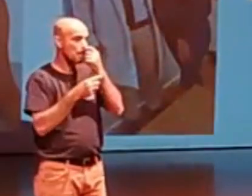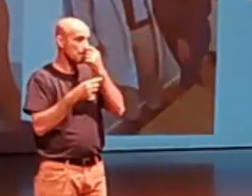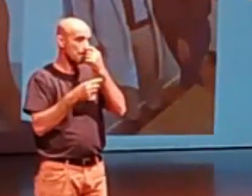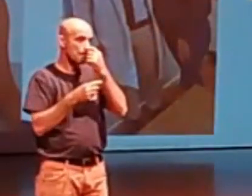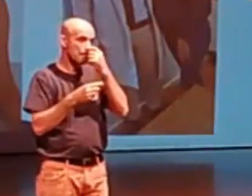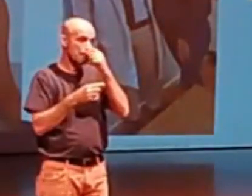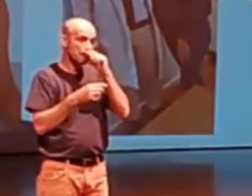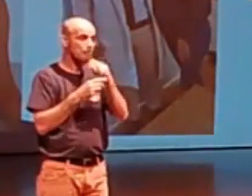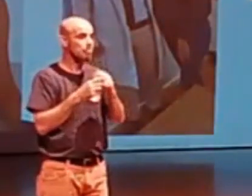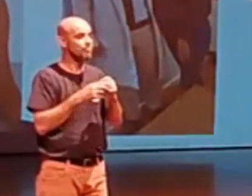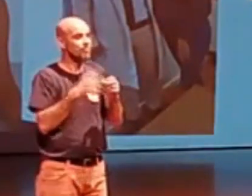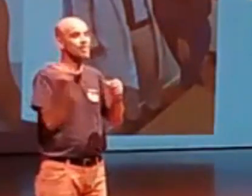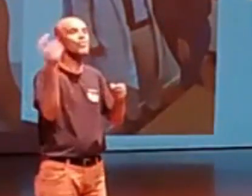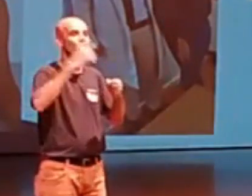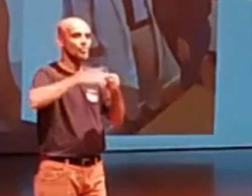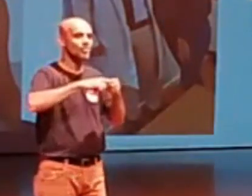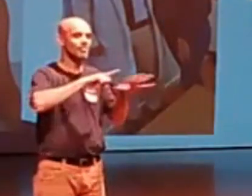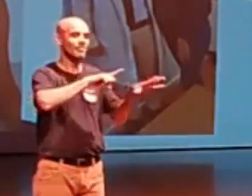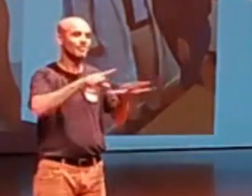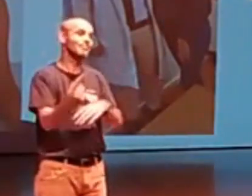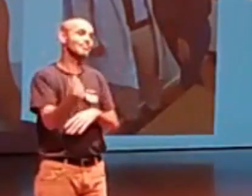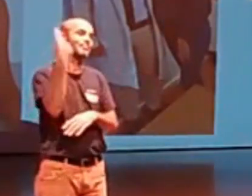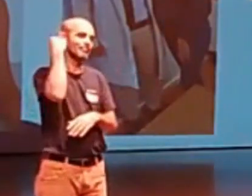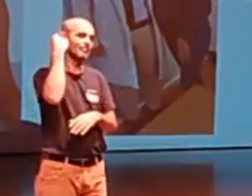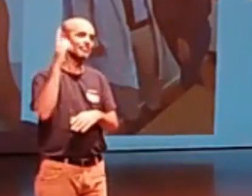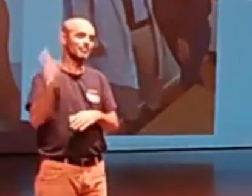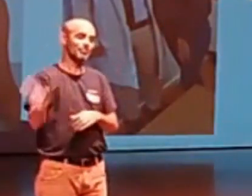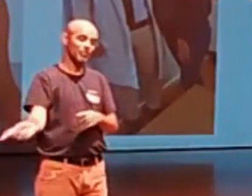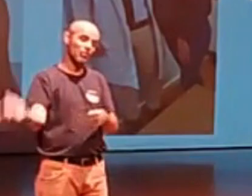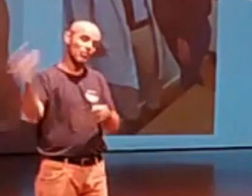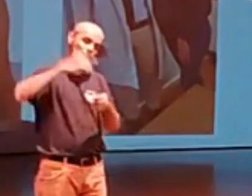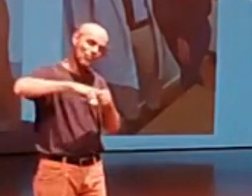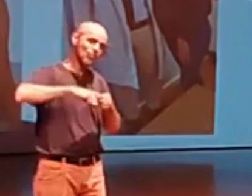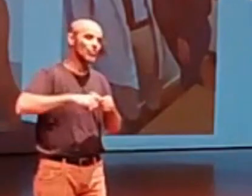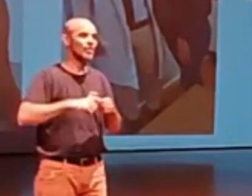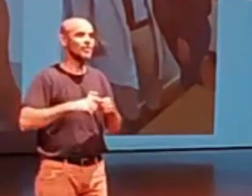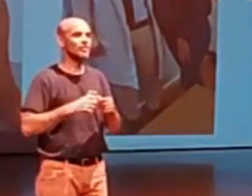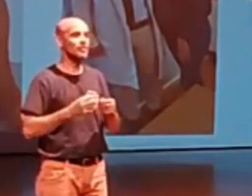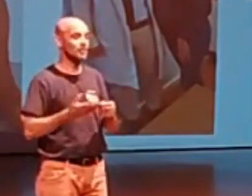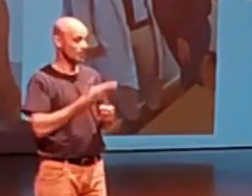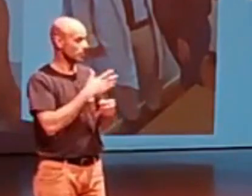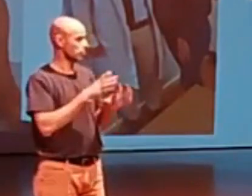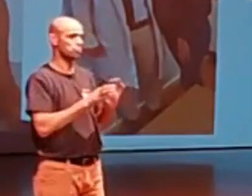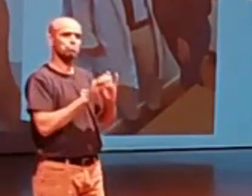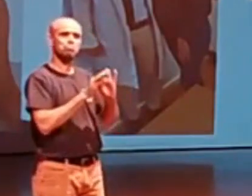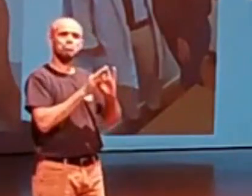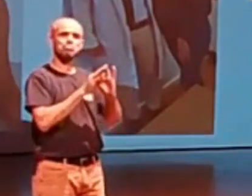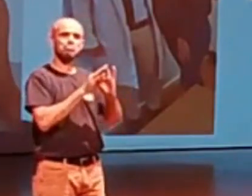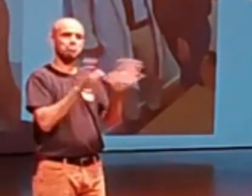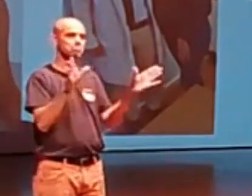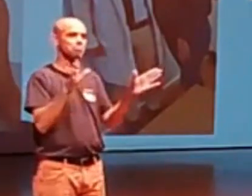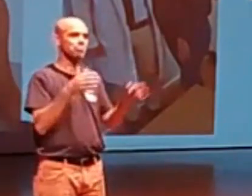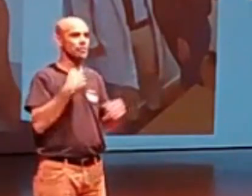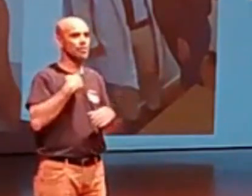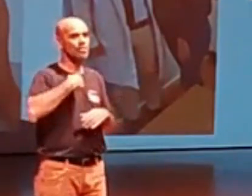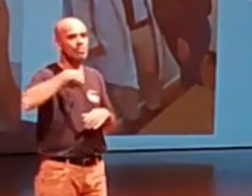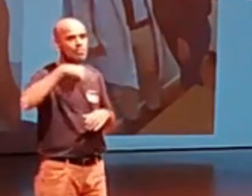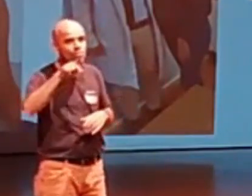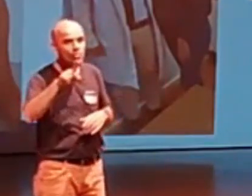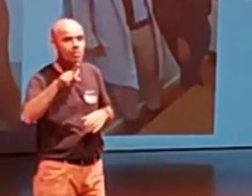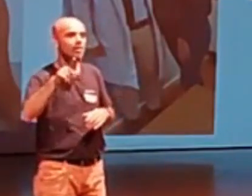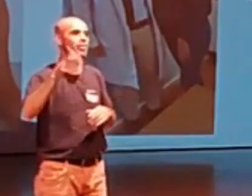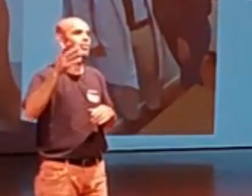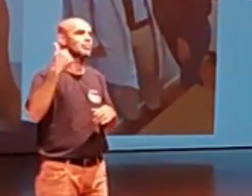E ela voltou no consultório semana passada. Então, assim, essa aqui também já recebeu alta. Alta, sim, ela vai, libera para a vida.